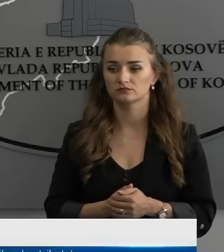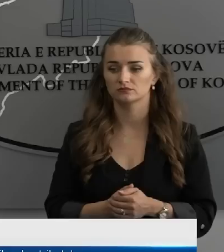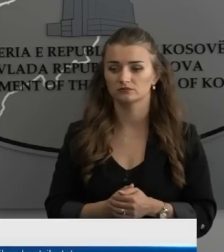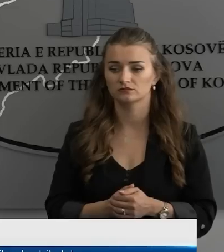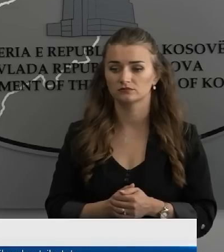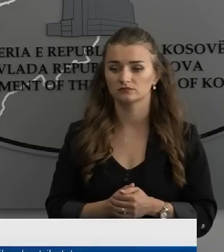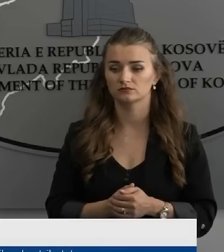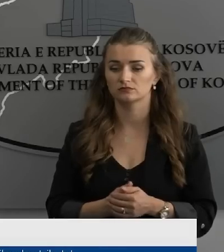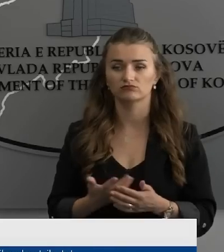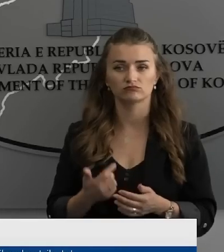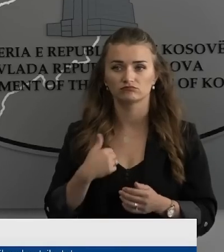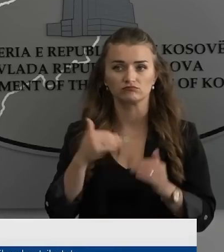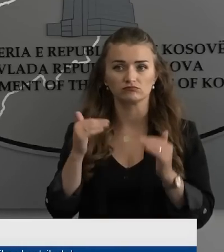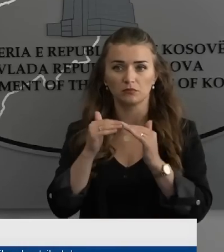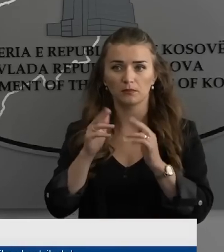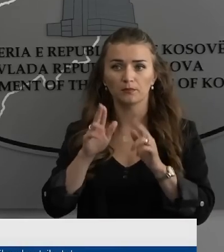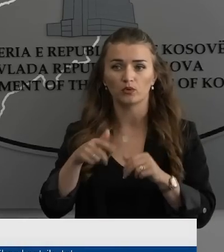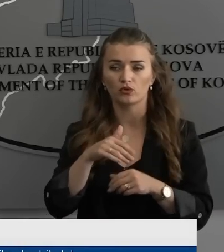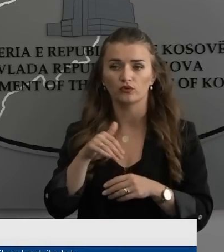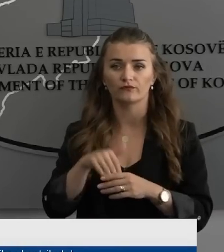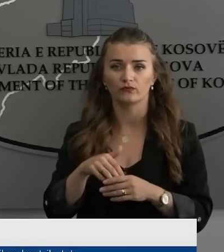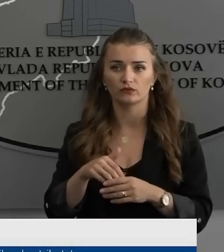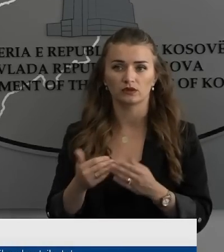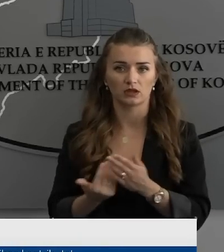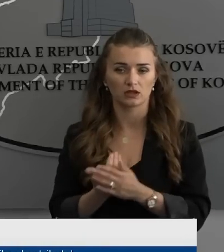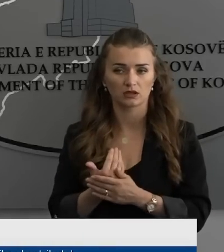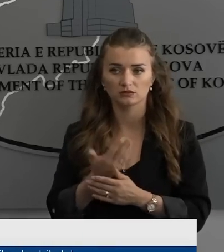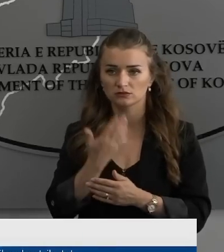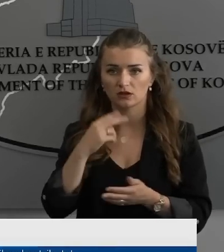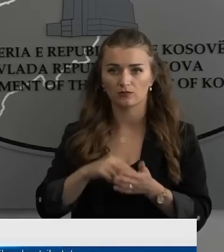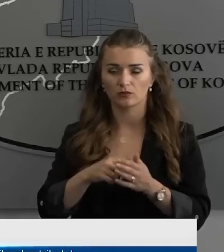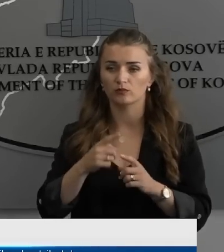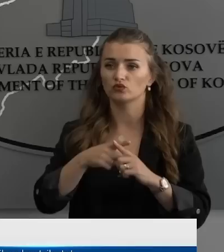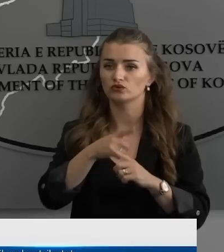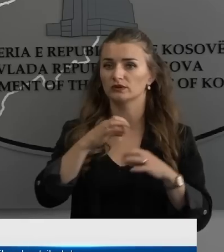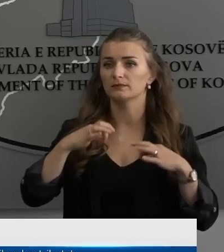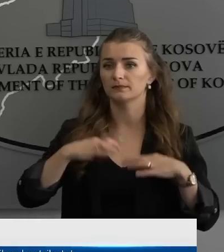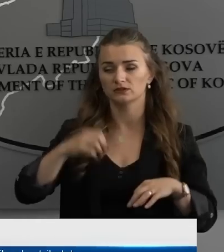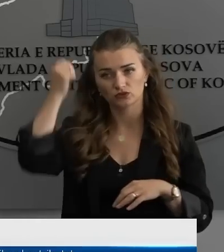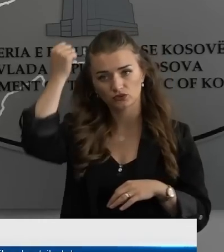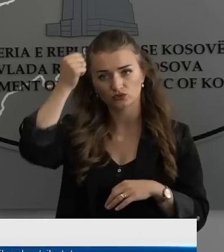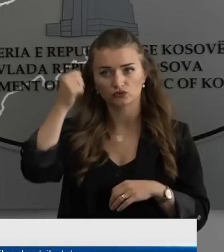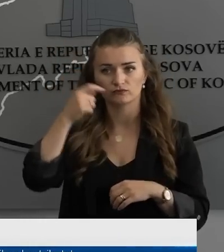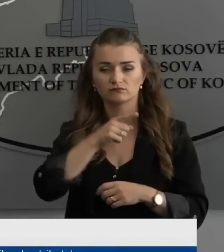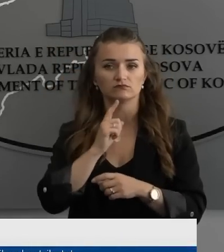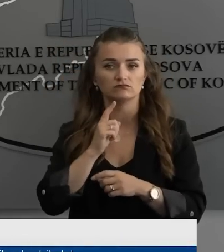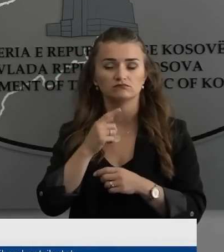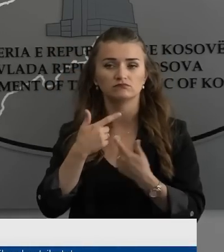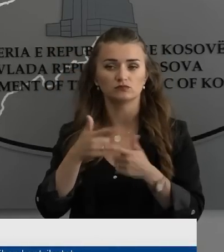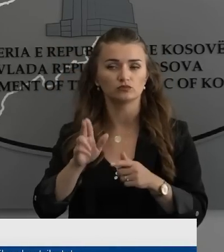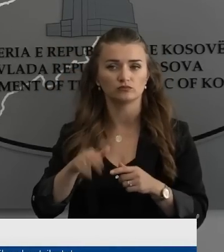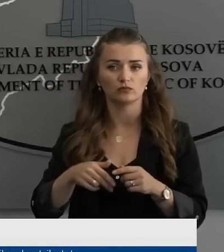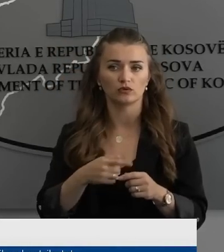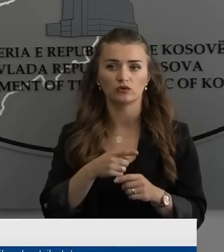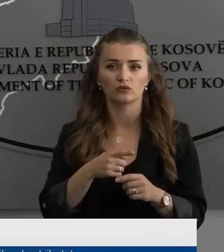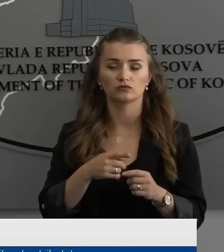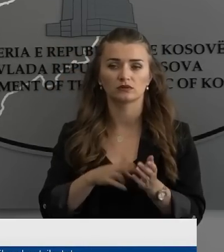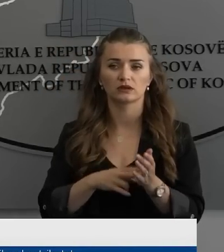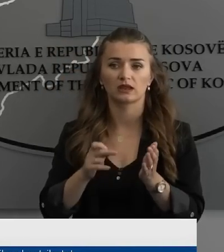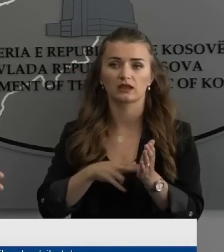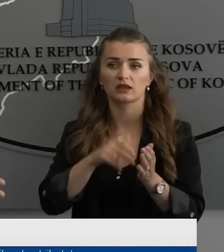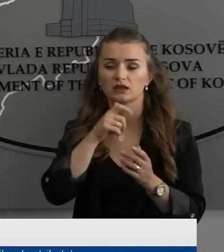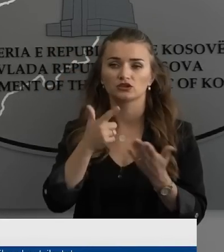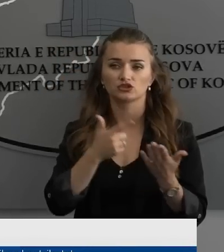zgjedhjet e parakoshme jam dakord. E ka thënë edhe presidenti i Republikës, neni 72 i ligjit për veçqeverisjen lokale. Por kjo